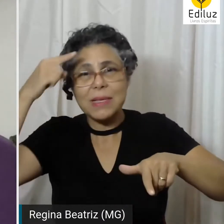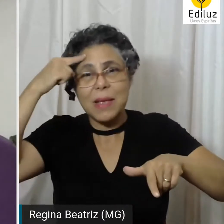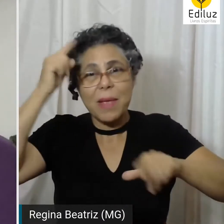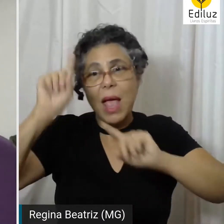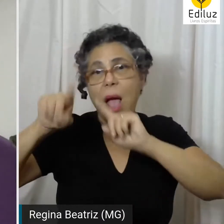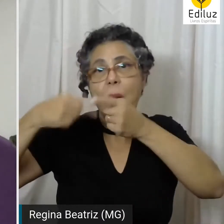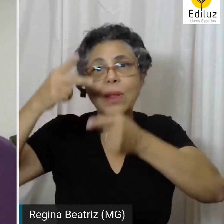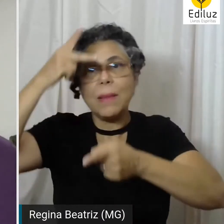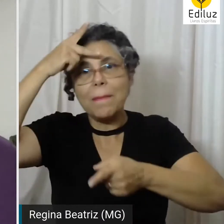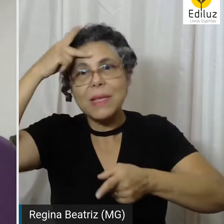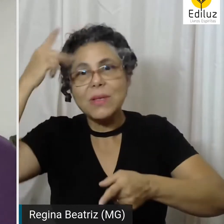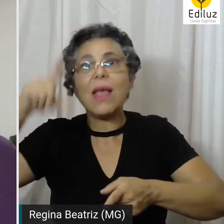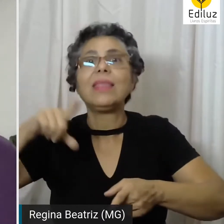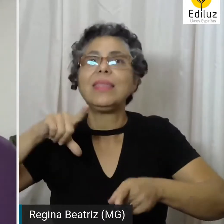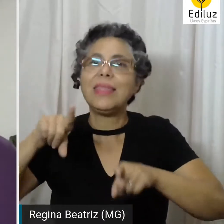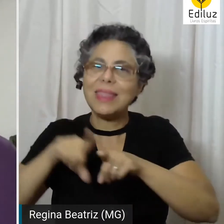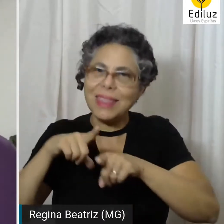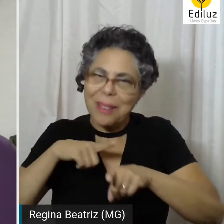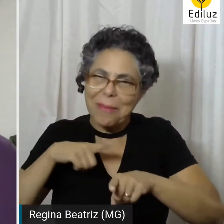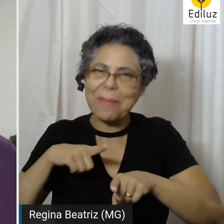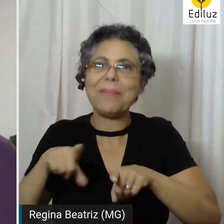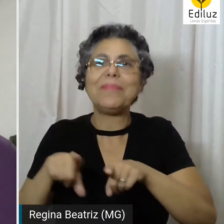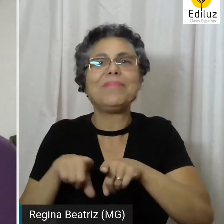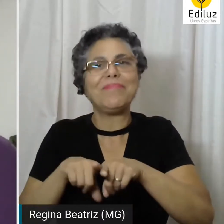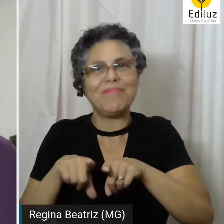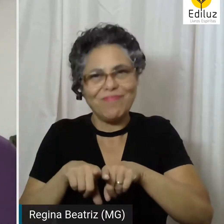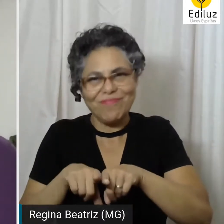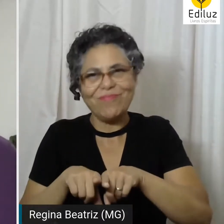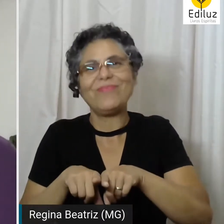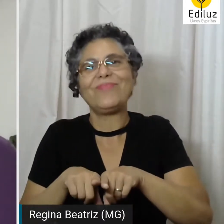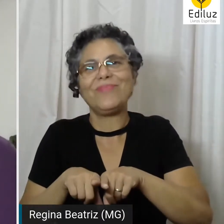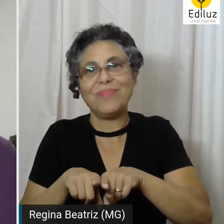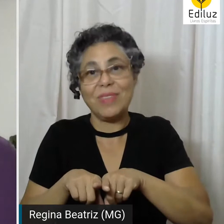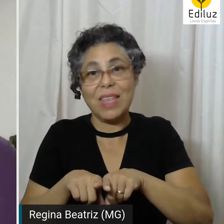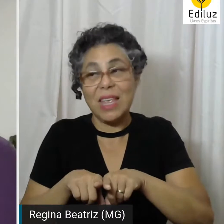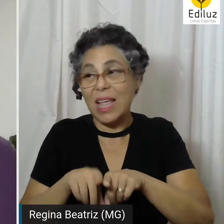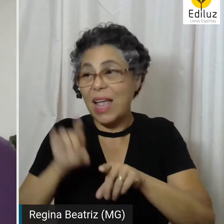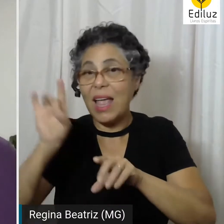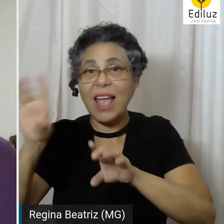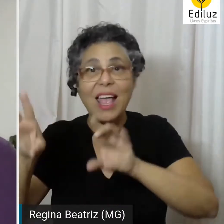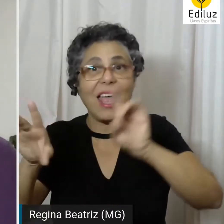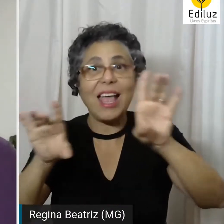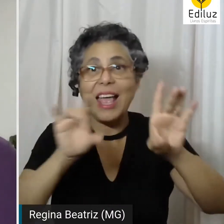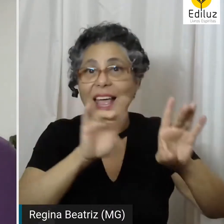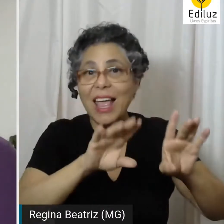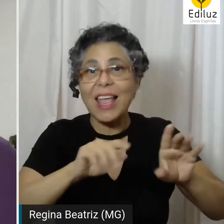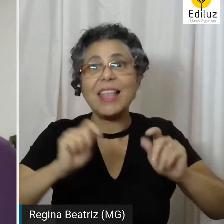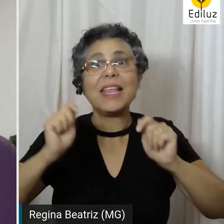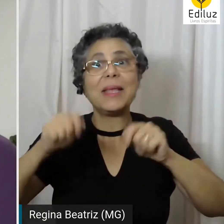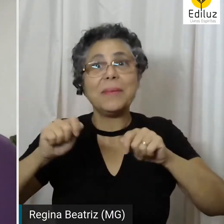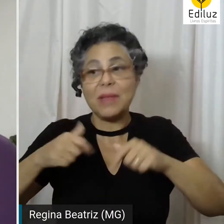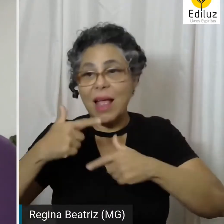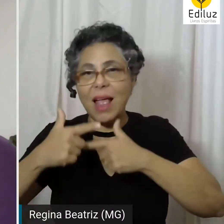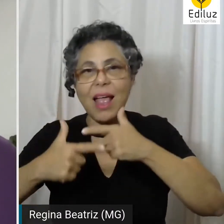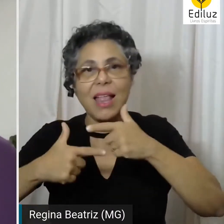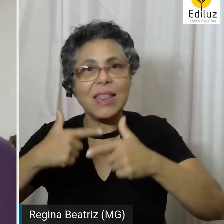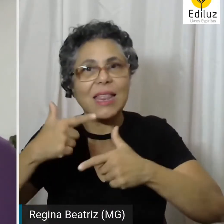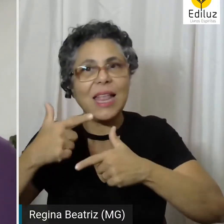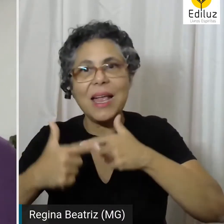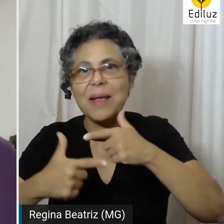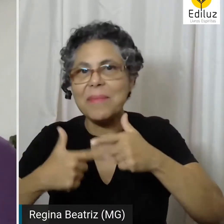as tem, né? E que dentro dessas dimensões que precisam ser trabalhadas,